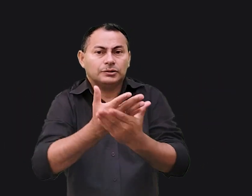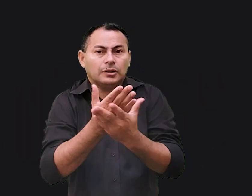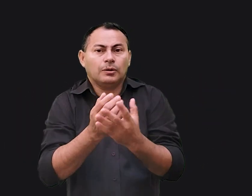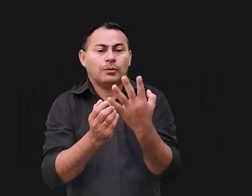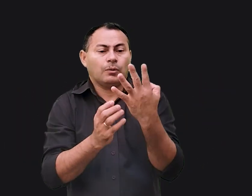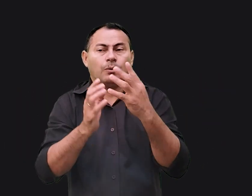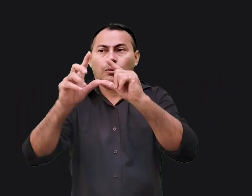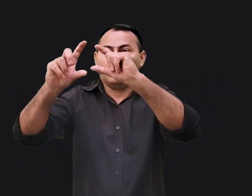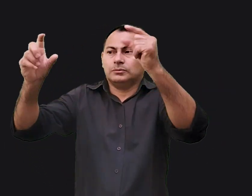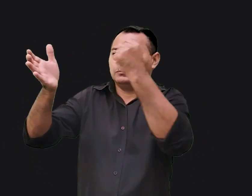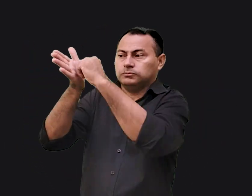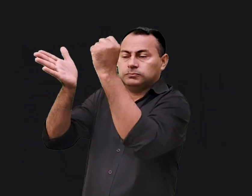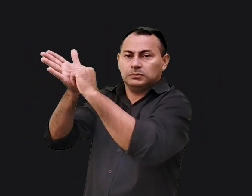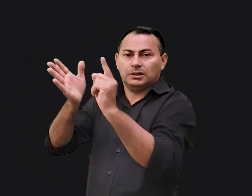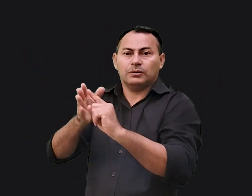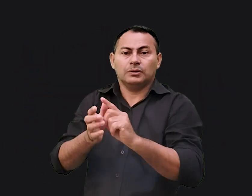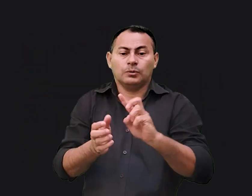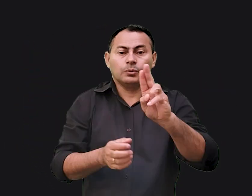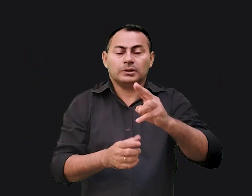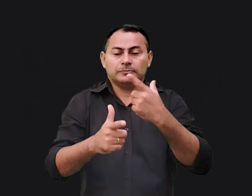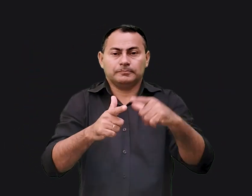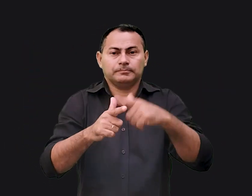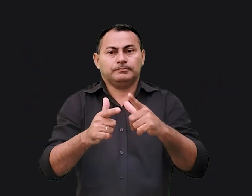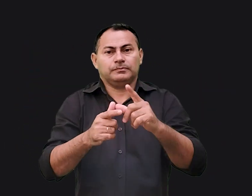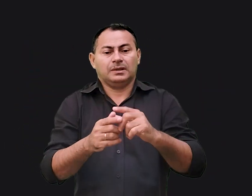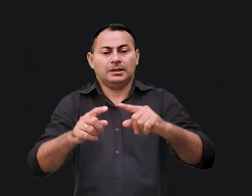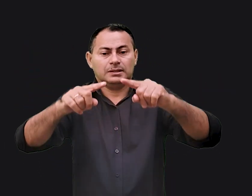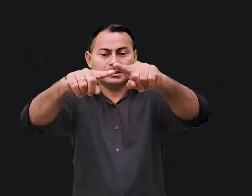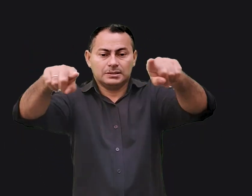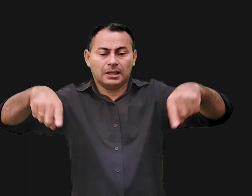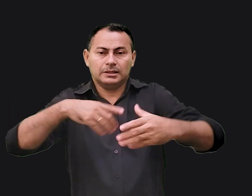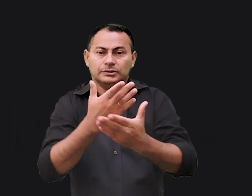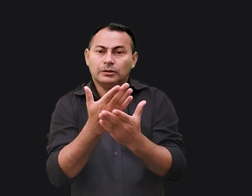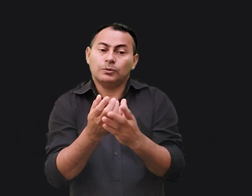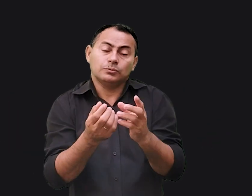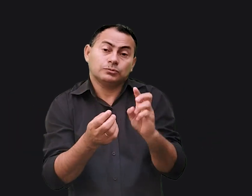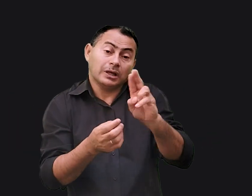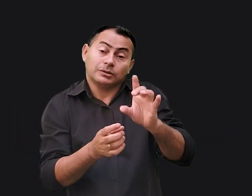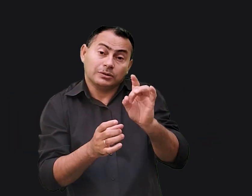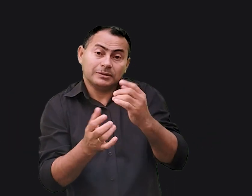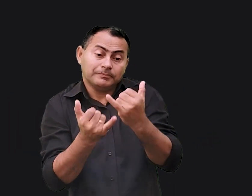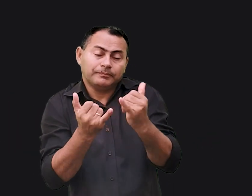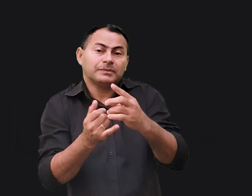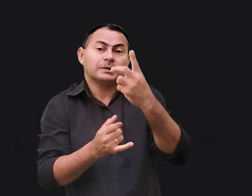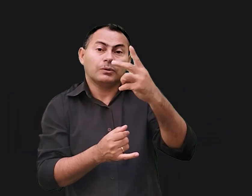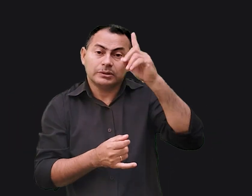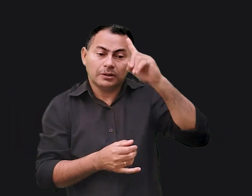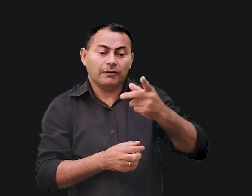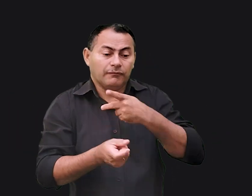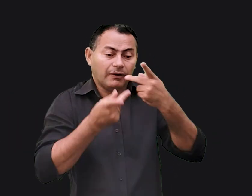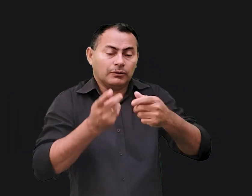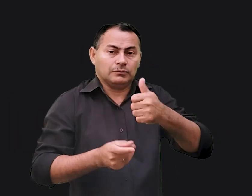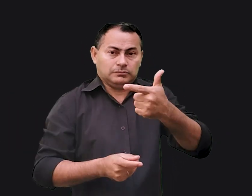com um quadro negro e giz. Ele usava esse tipo de problema como sala de aula. Depois de 2 dias, Jesus disse aos